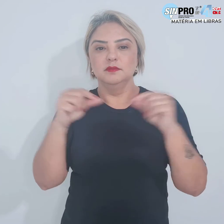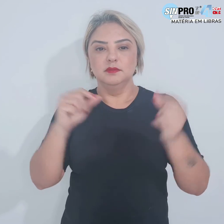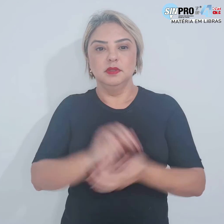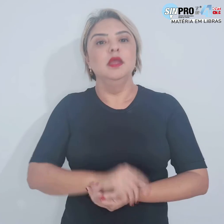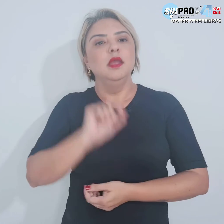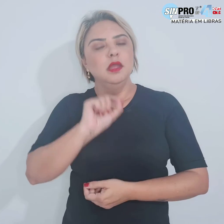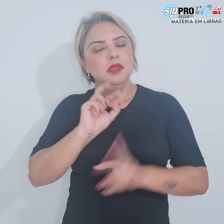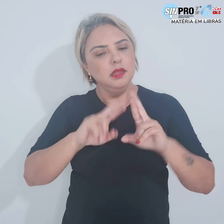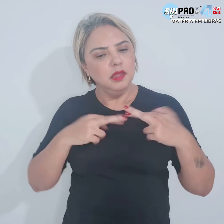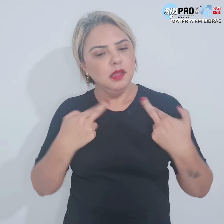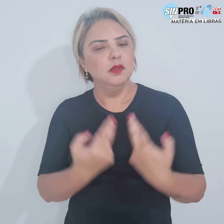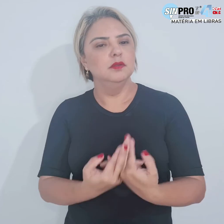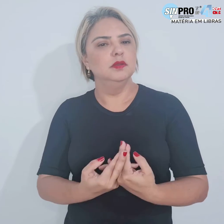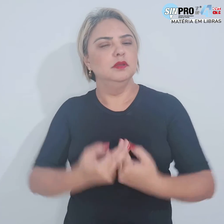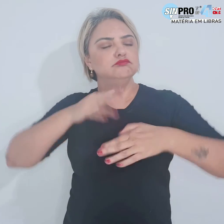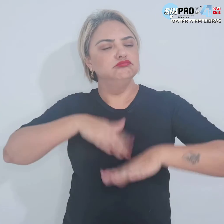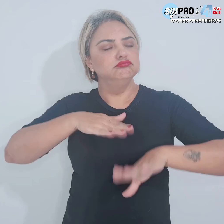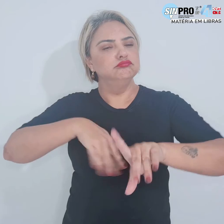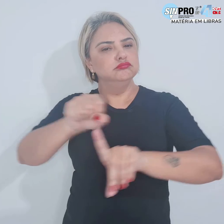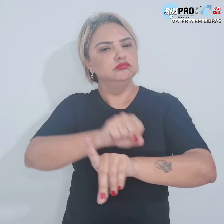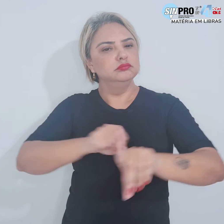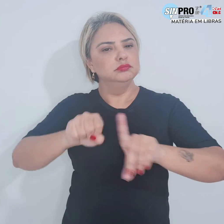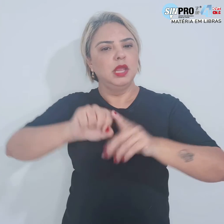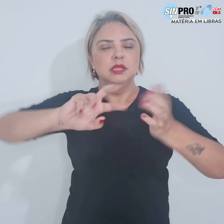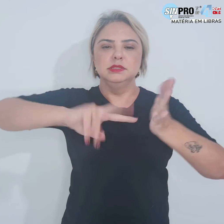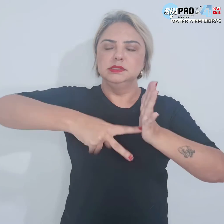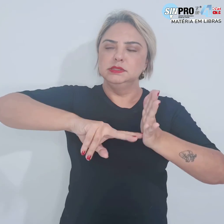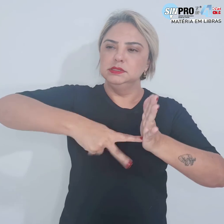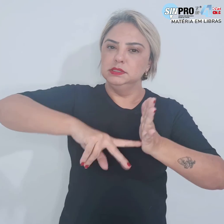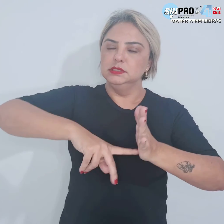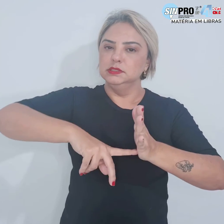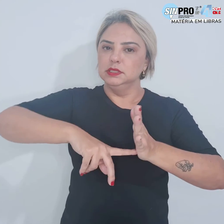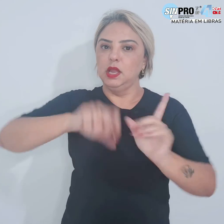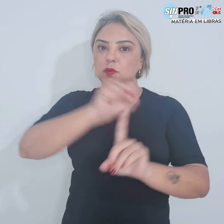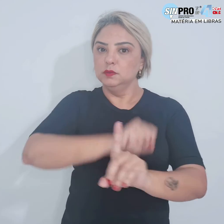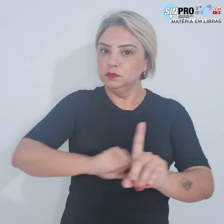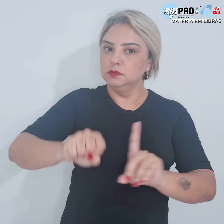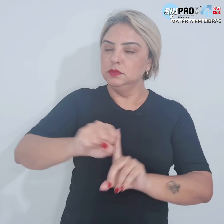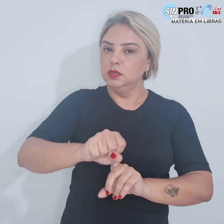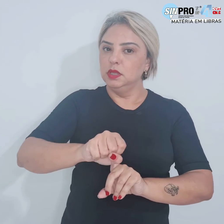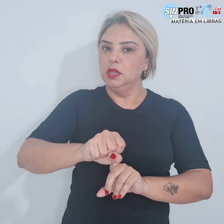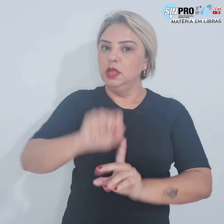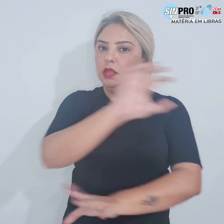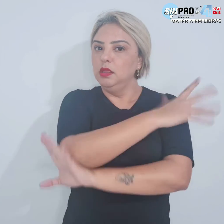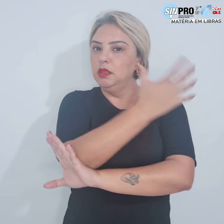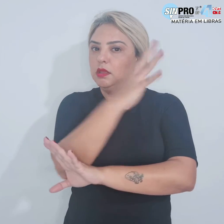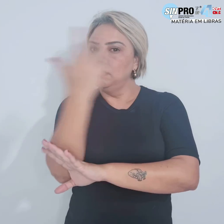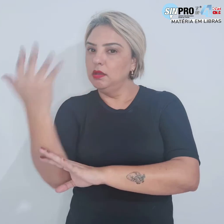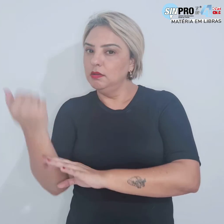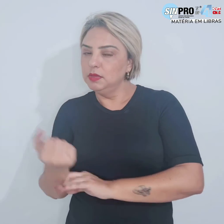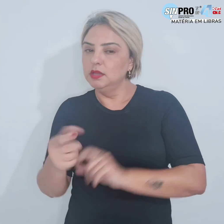em Brasília, e reuniu os movimentos sindical, social e